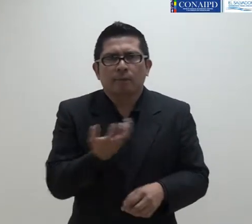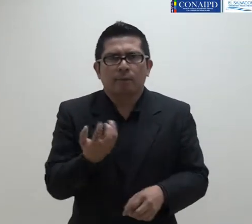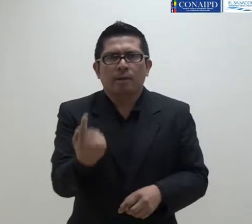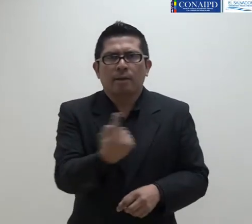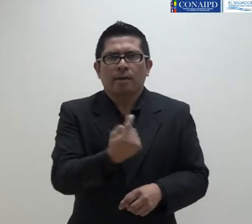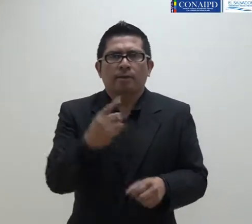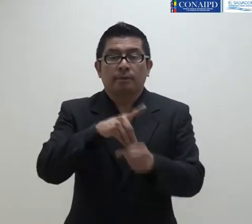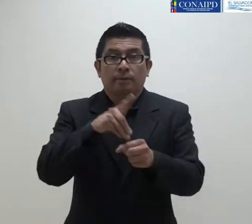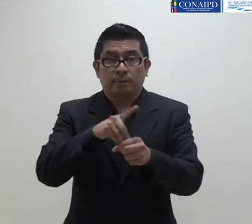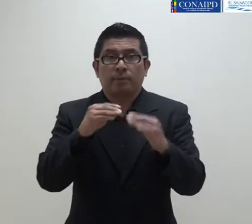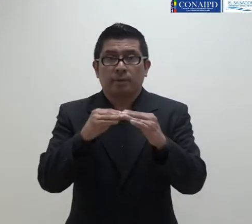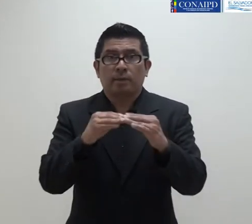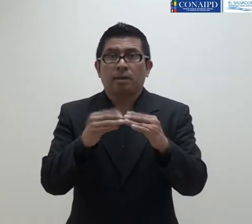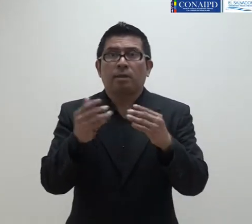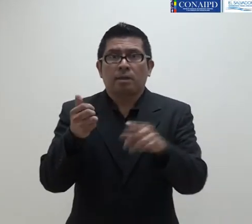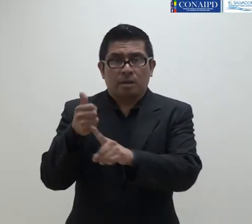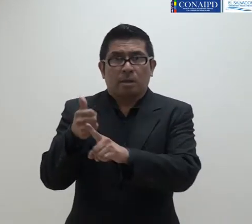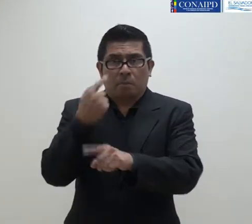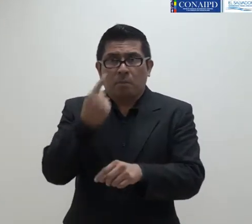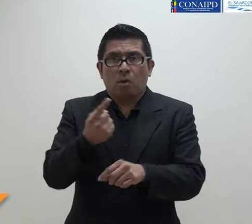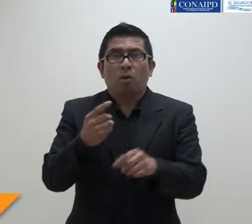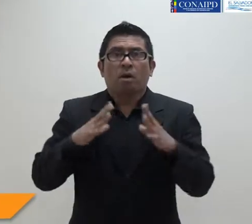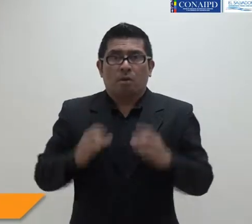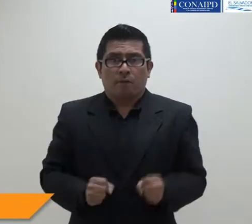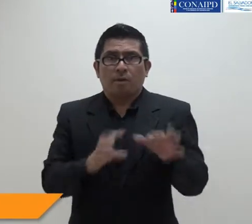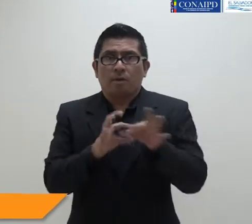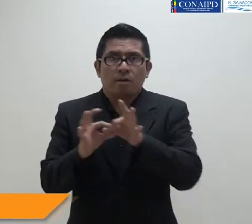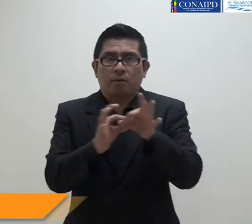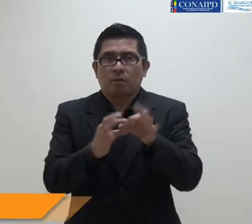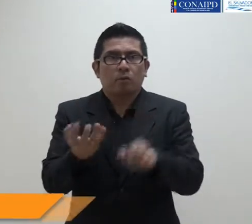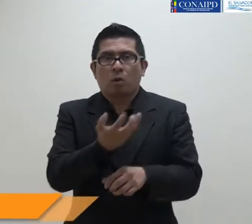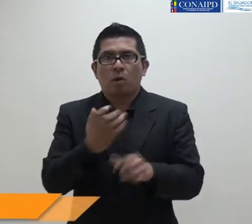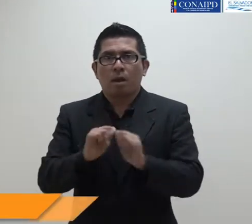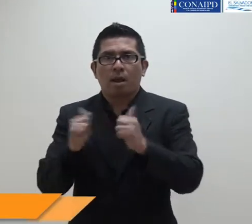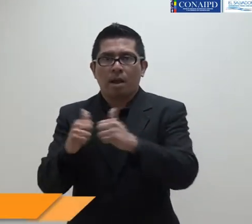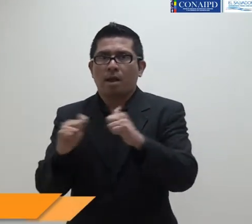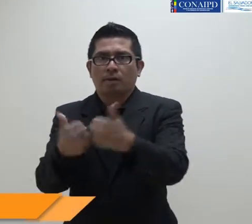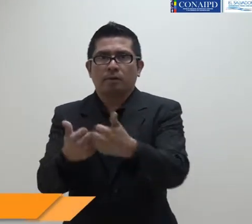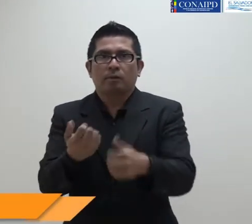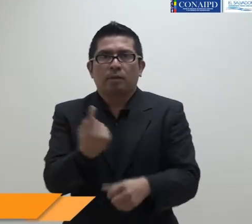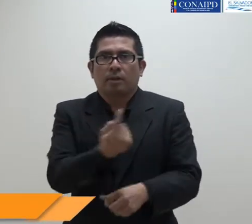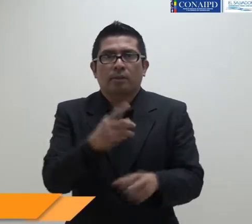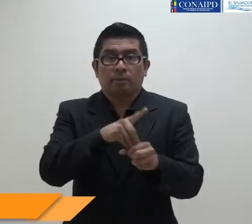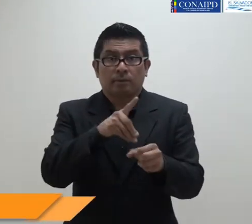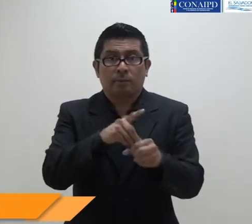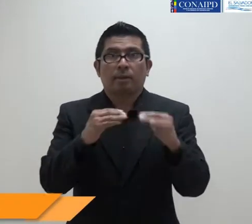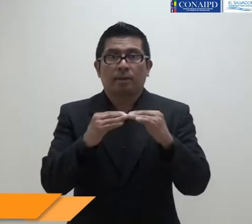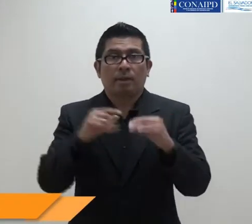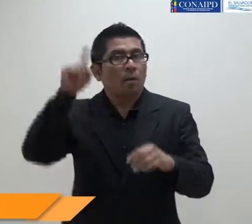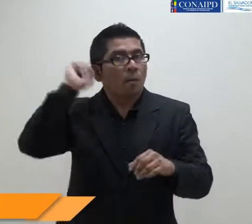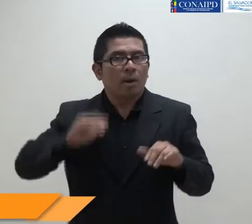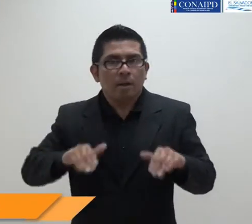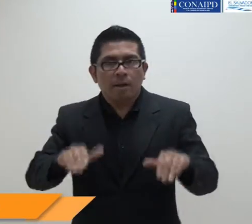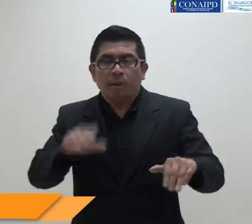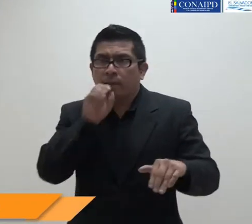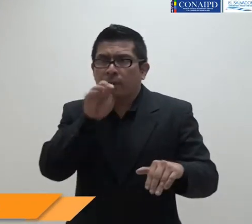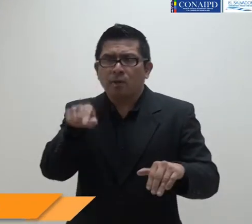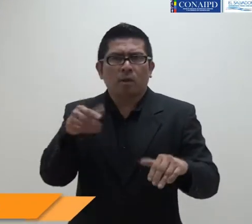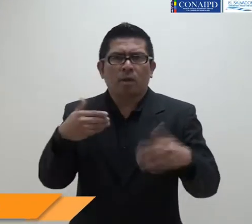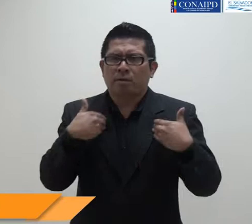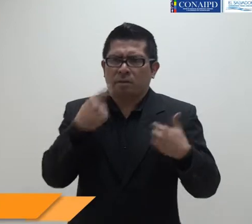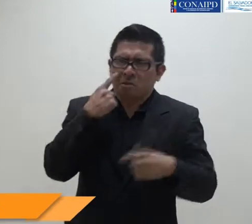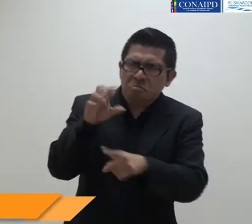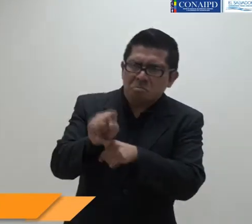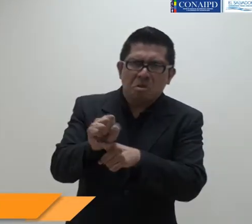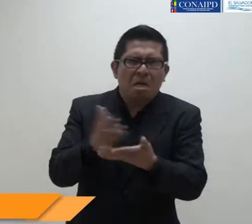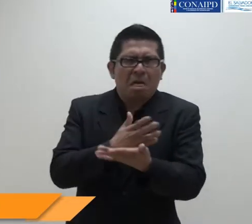con discapacidad y coordinación entre el gobierno y las organizaciones de personas con discapacidad. Al mismo tiempo, planteó que no contó con indicios